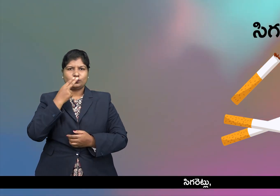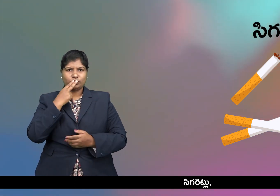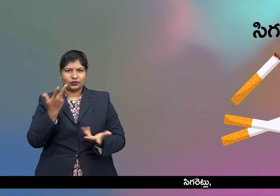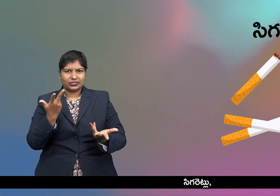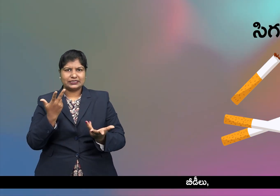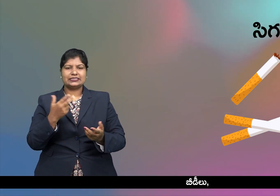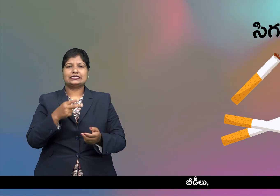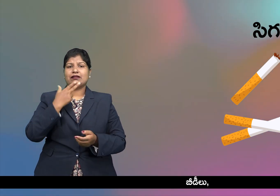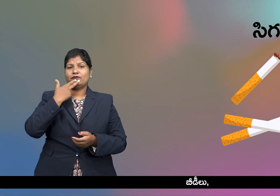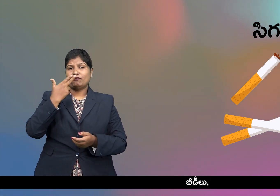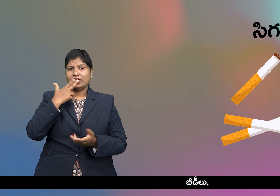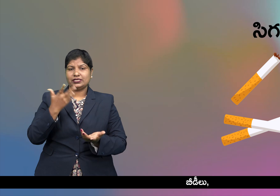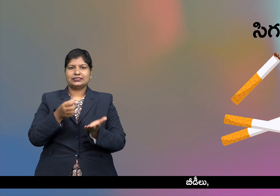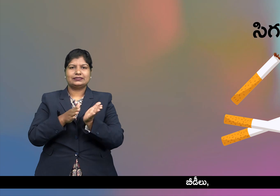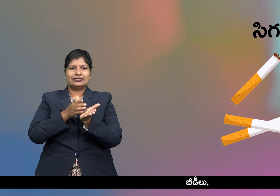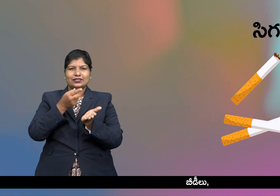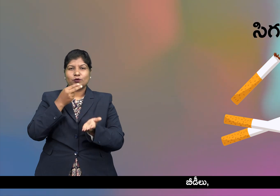సిగరెట్లు, బీడీలు,